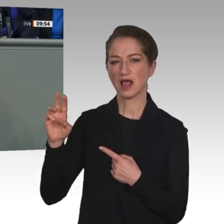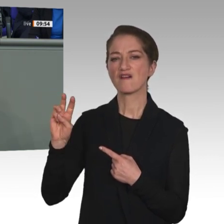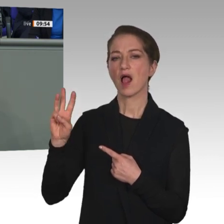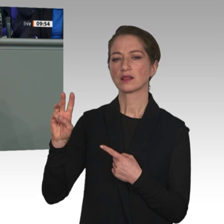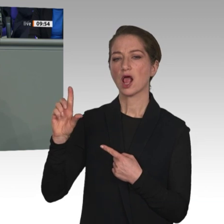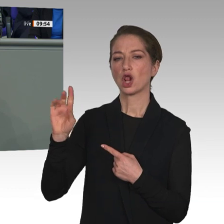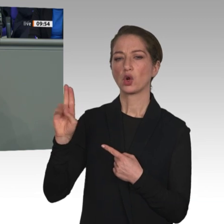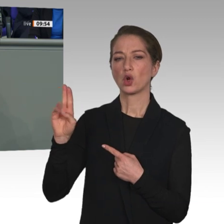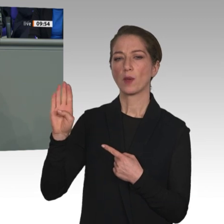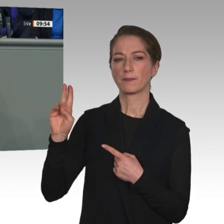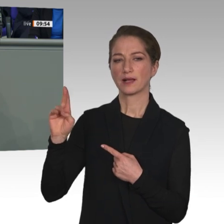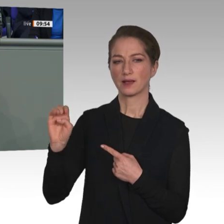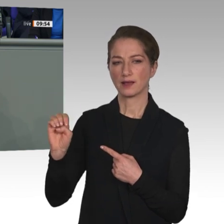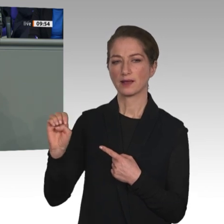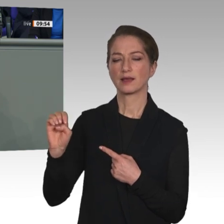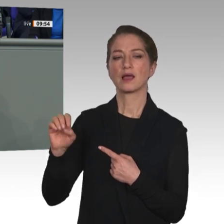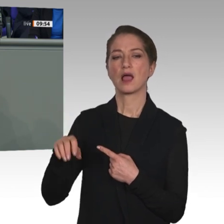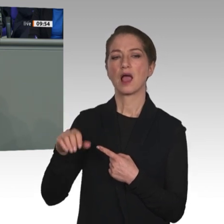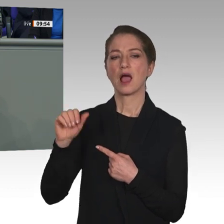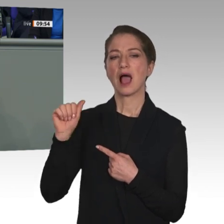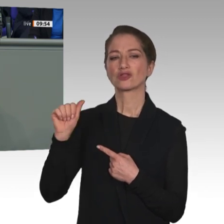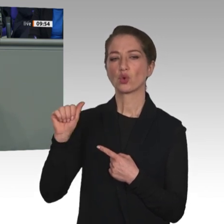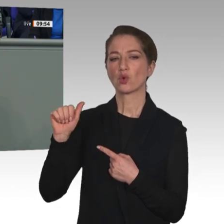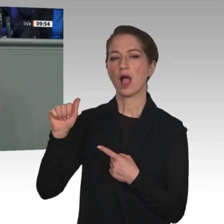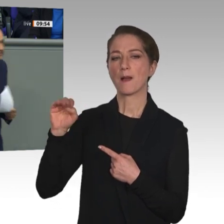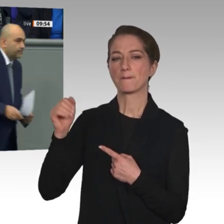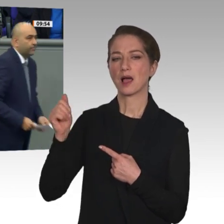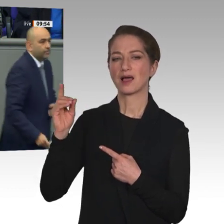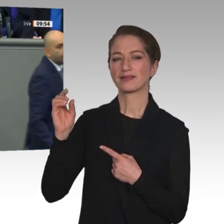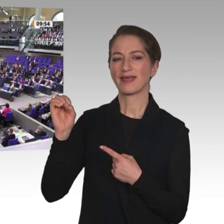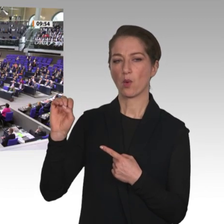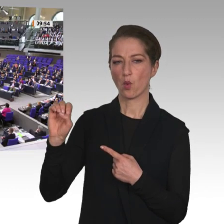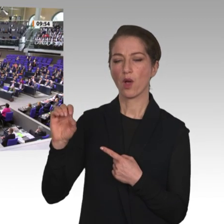Adriano, Halit Yozgat und allen anderen Opfern des Rassismus.